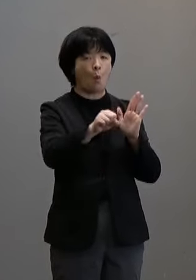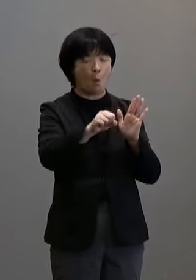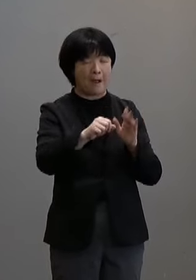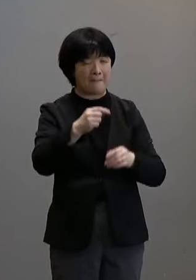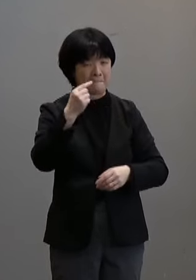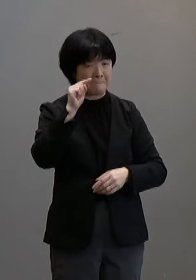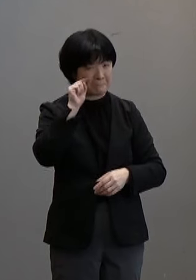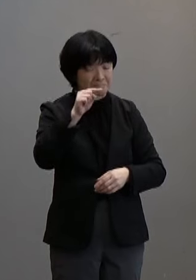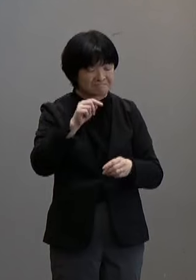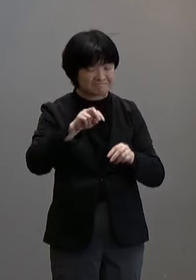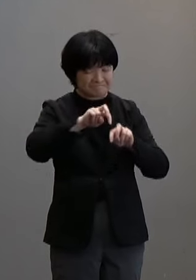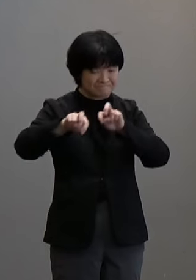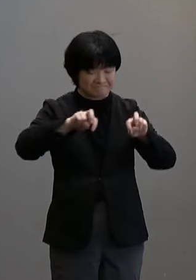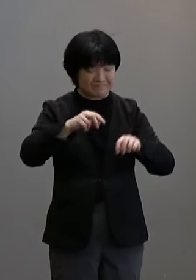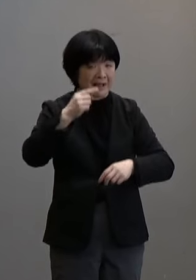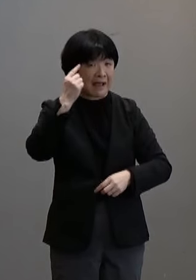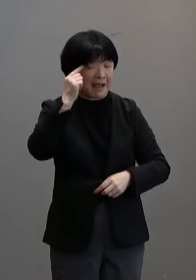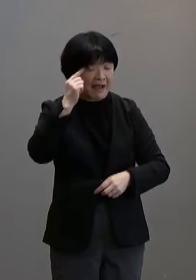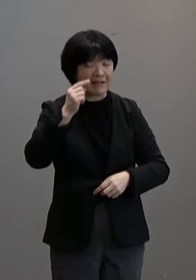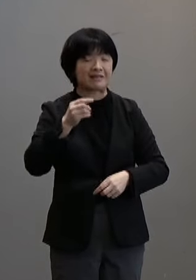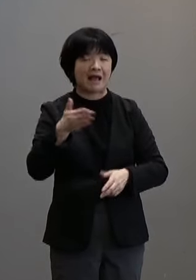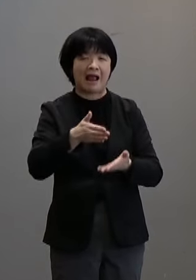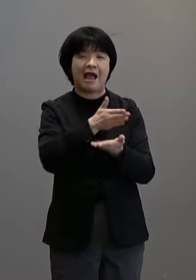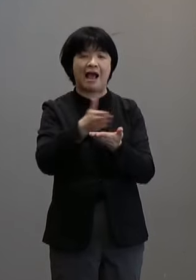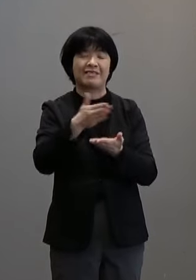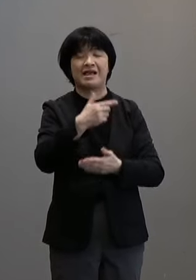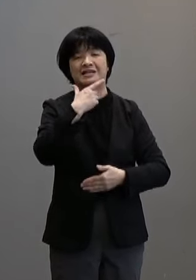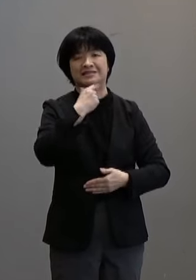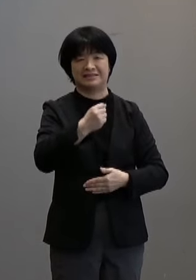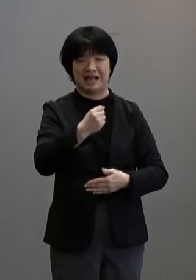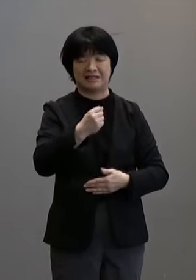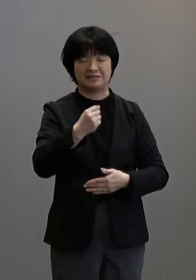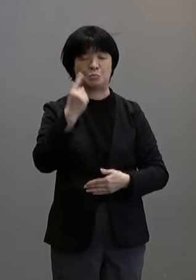た上 です、ね、判断をしていきたいというふうに考え